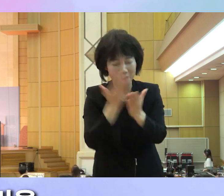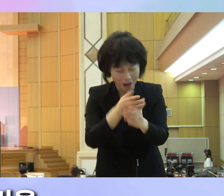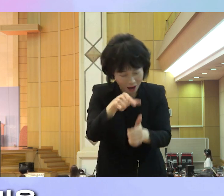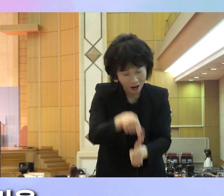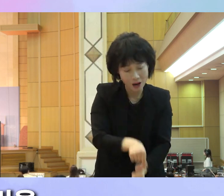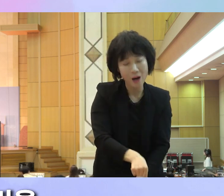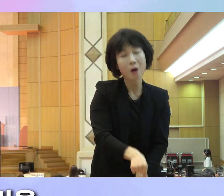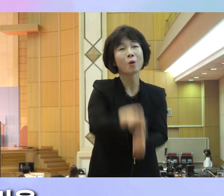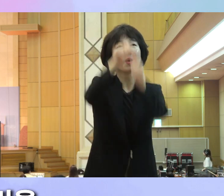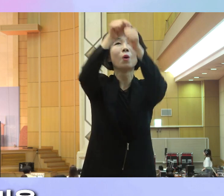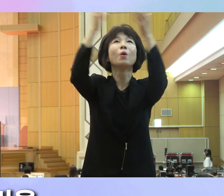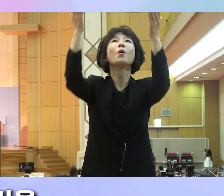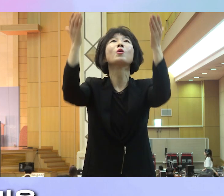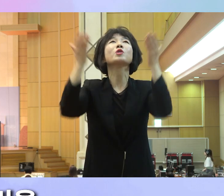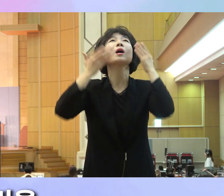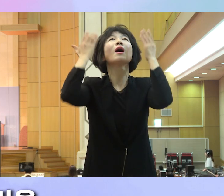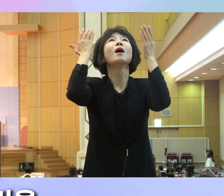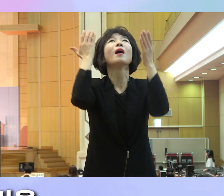호산나